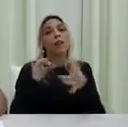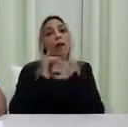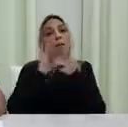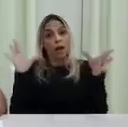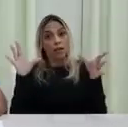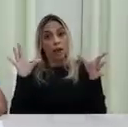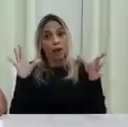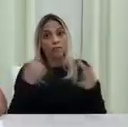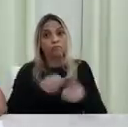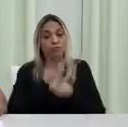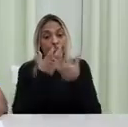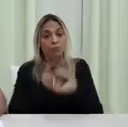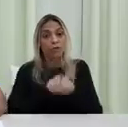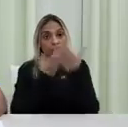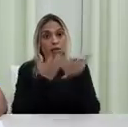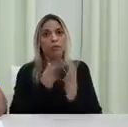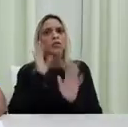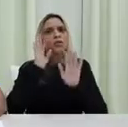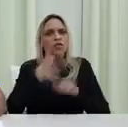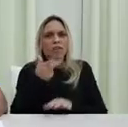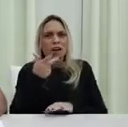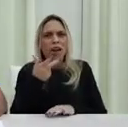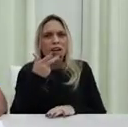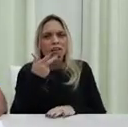Liberdade de imprensa, já falei liberdade de imprensa?